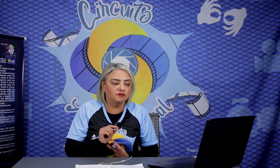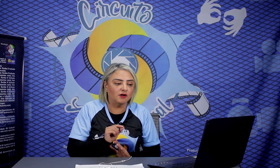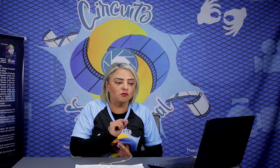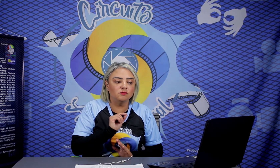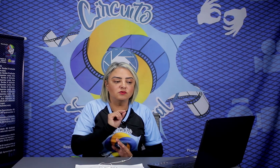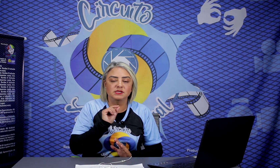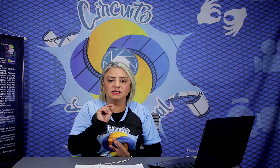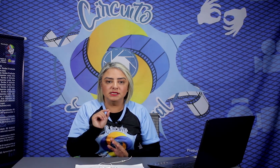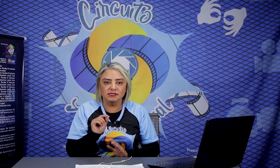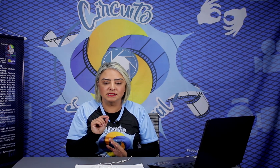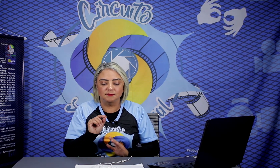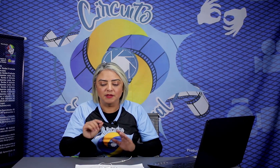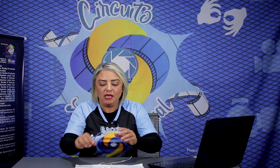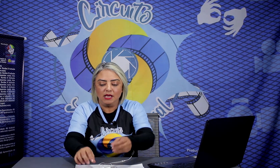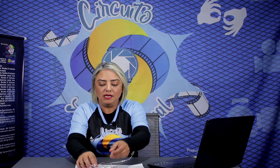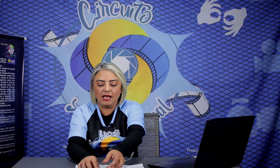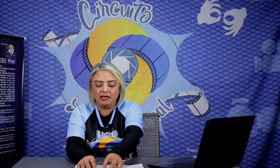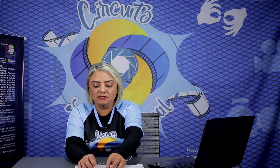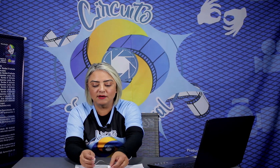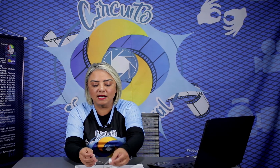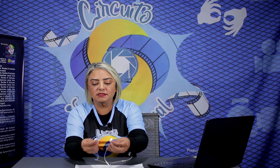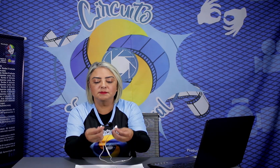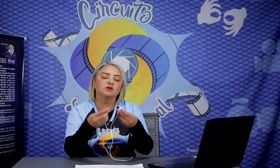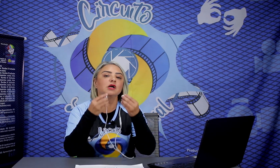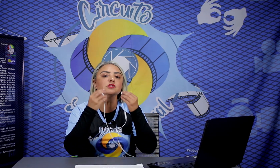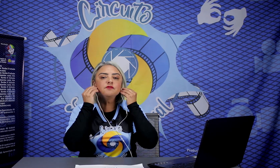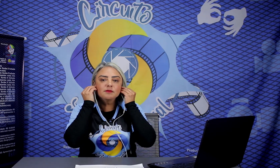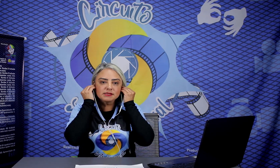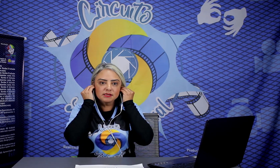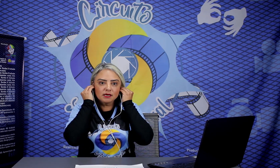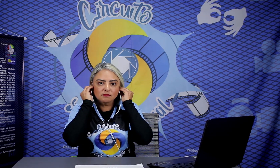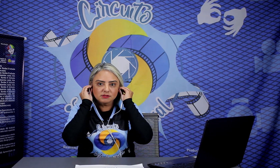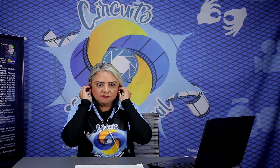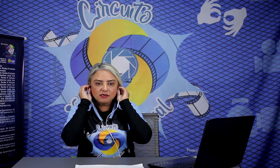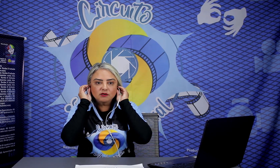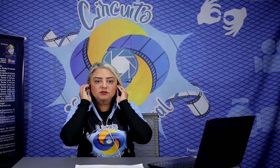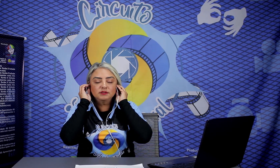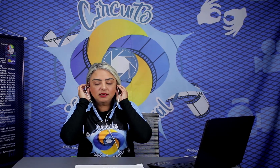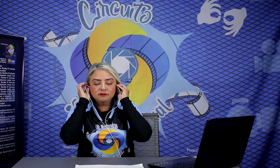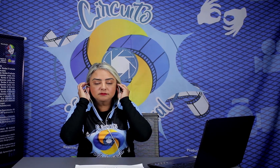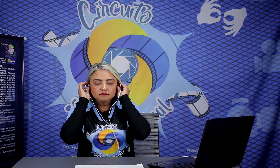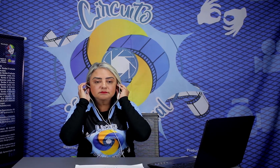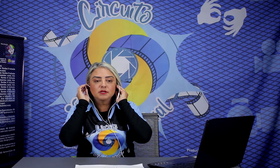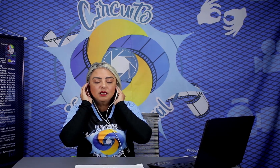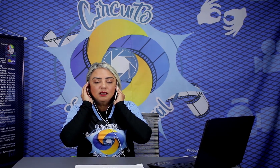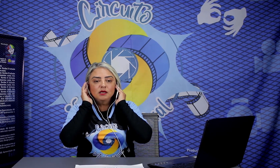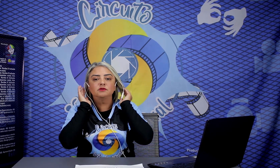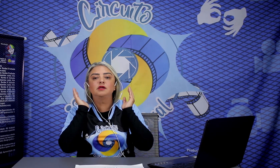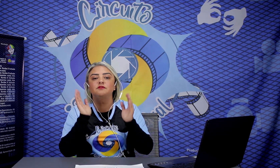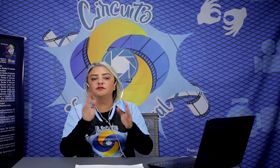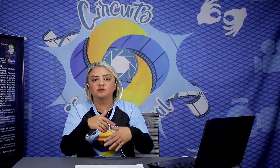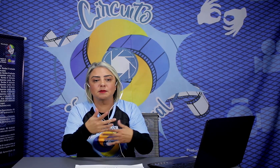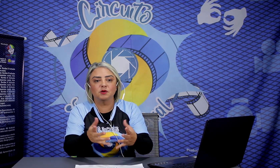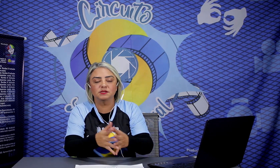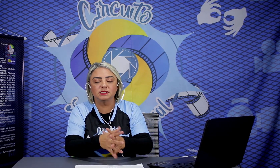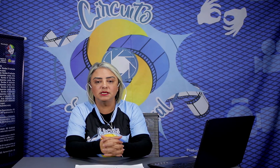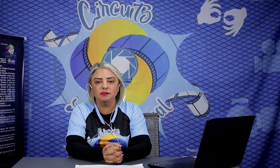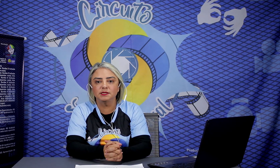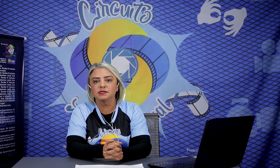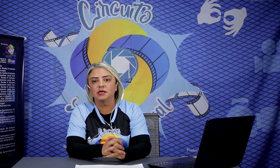algum deslize, e aí eles falaram assim, mas qual a sua formação? Você fala, olha, eu fiz uma pós em Libras, eu